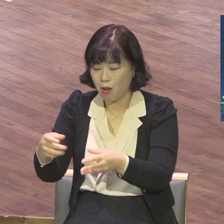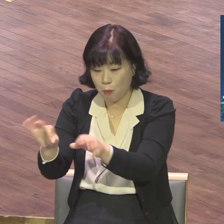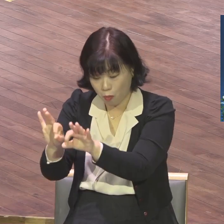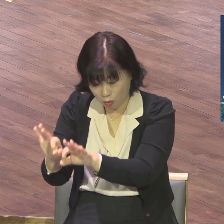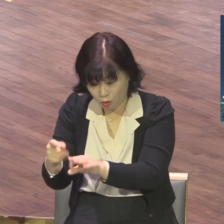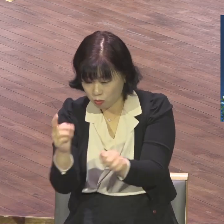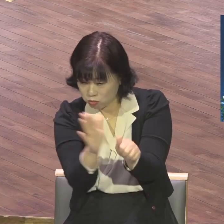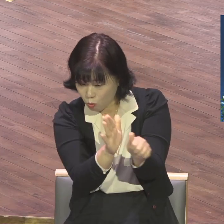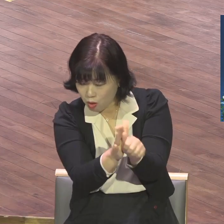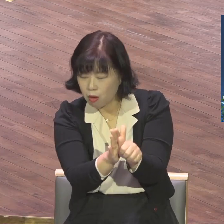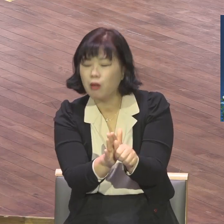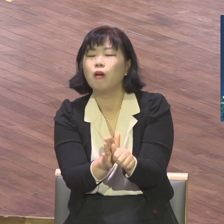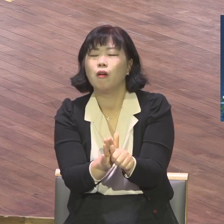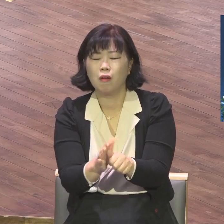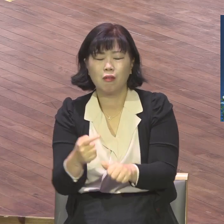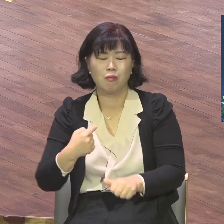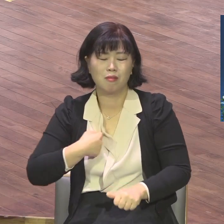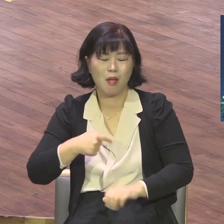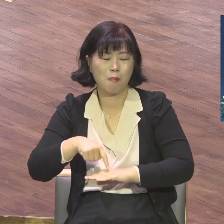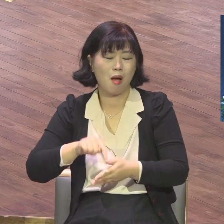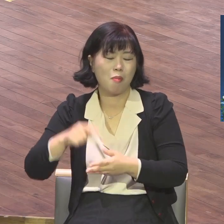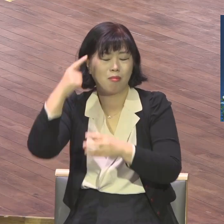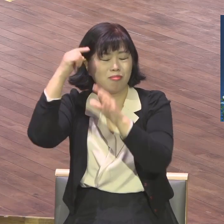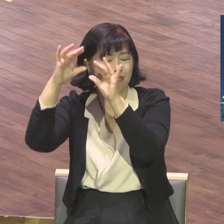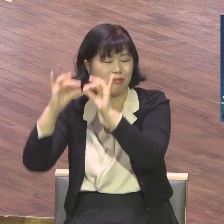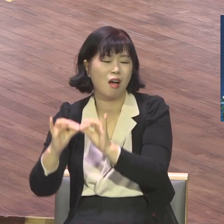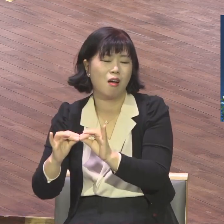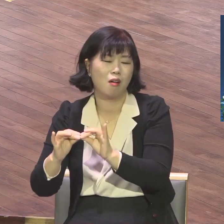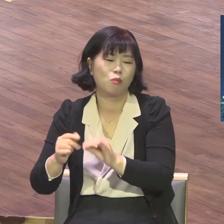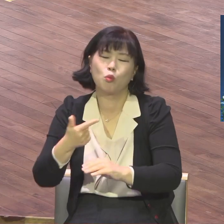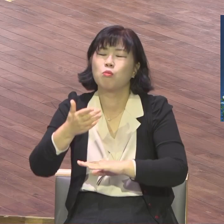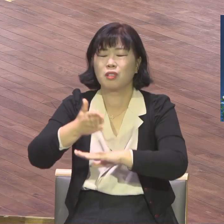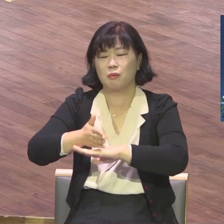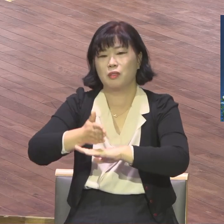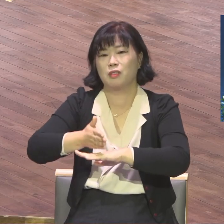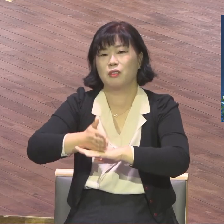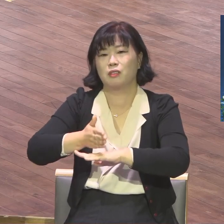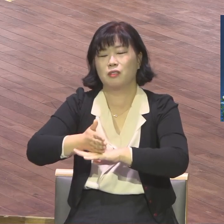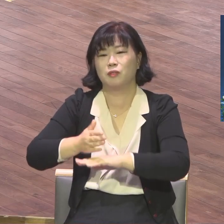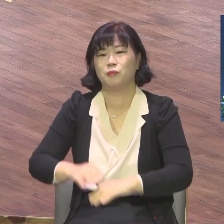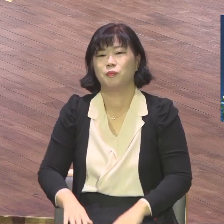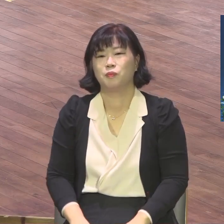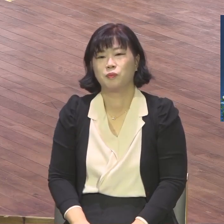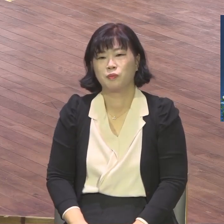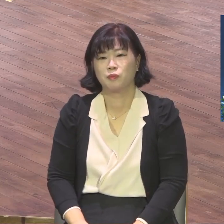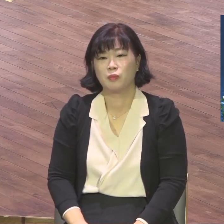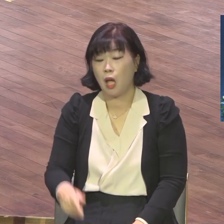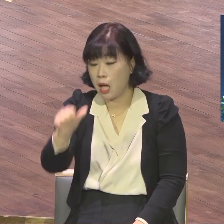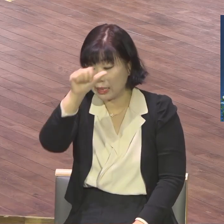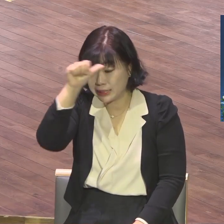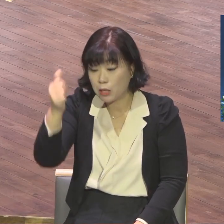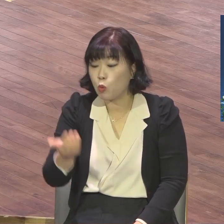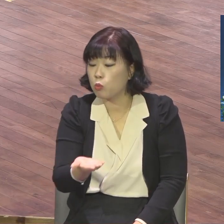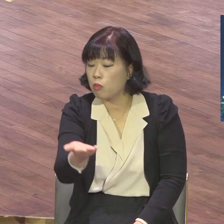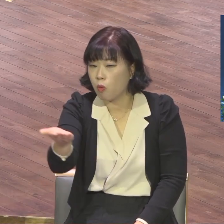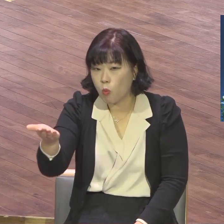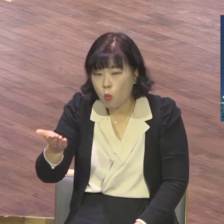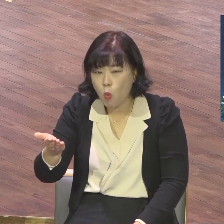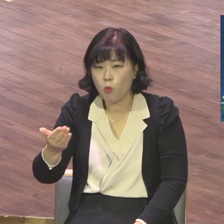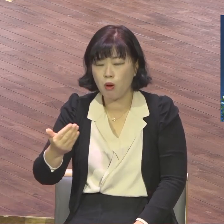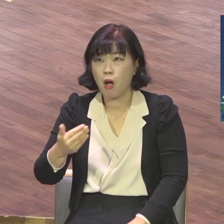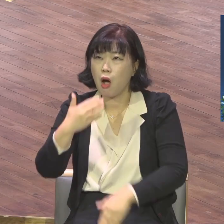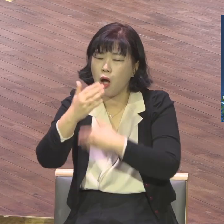감격스러워가지고 말로 표현을 못하게 해서 기도만 했어요. 하나님 감사합니다. 이렇게 장로님들 세워서